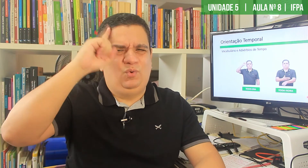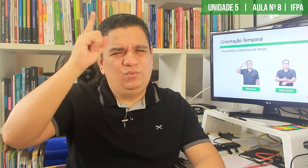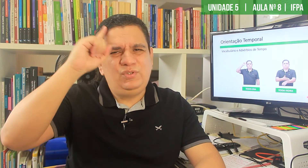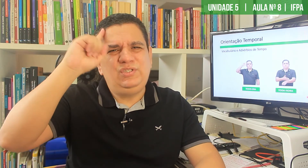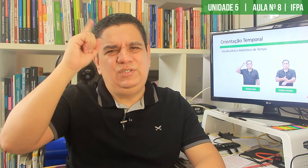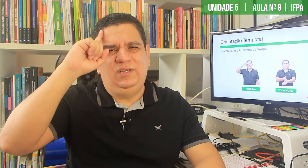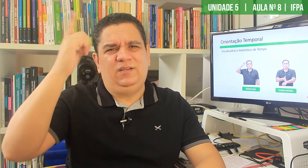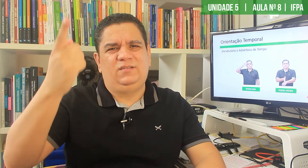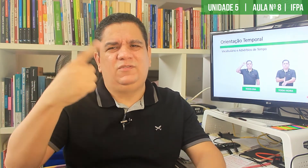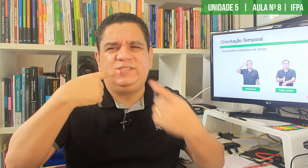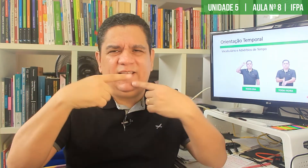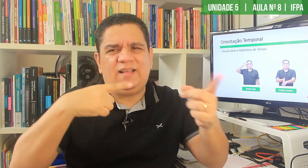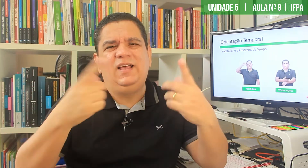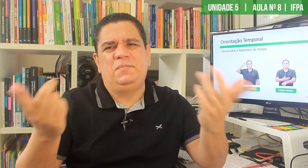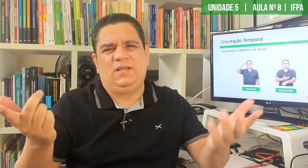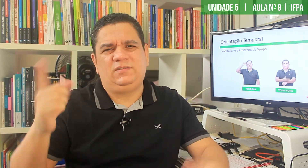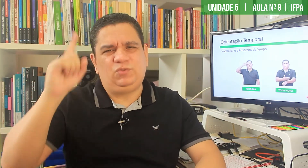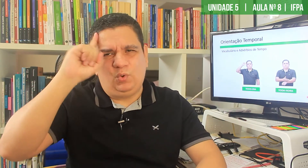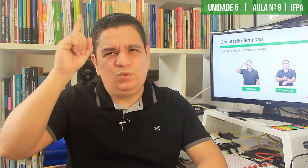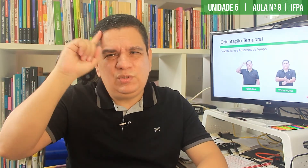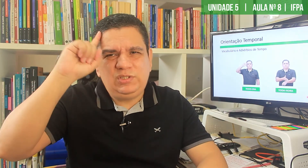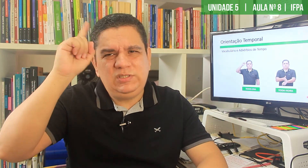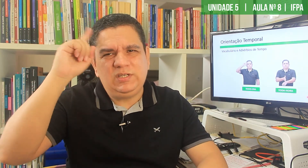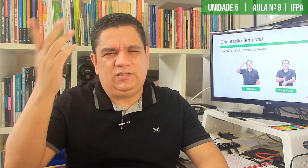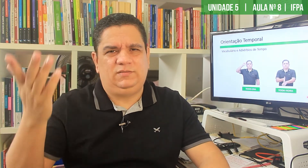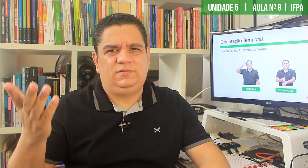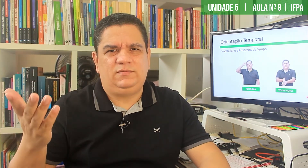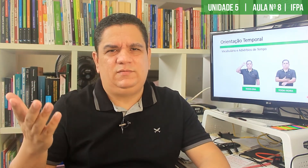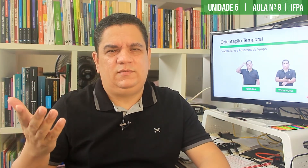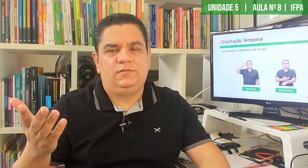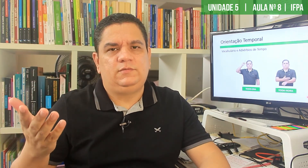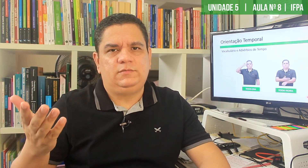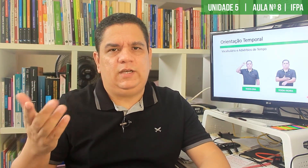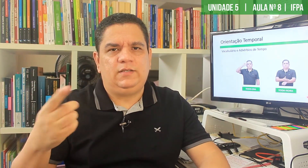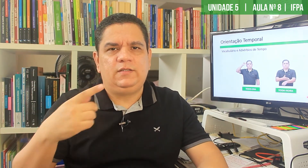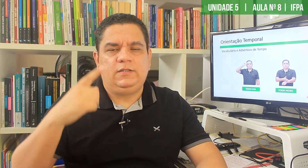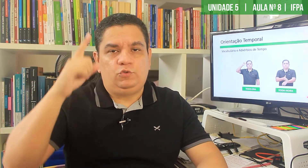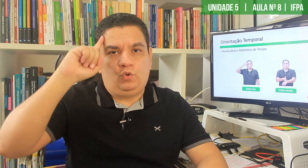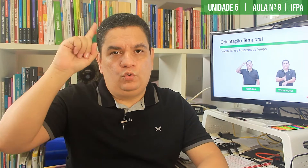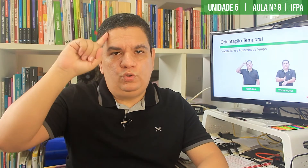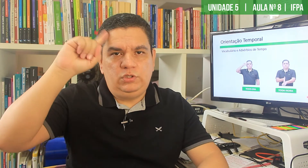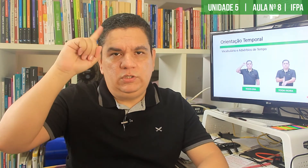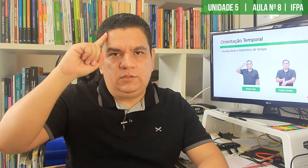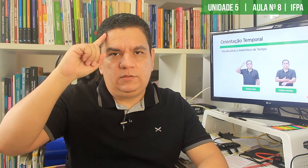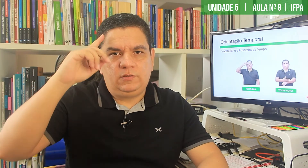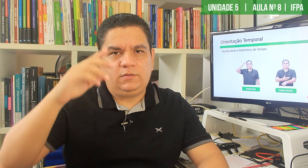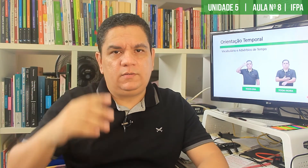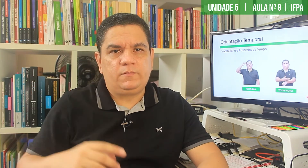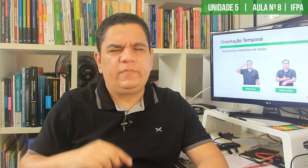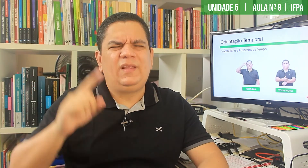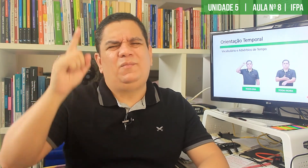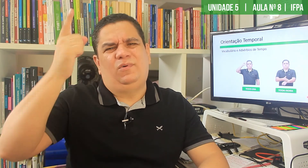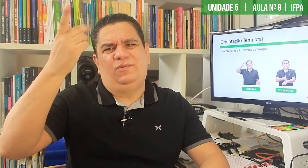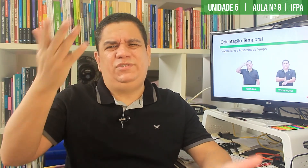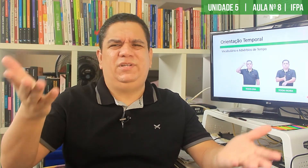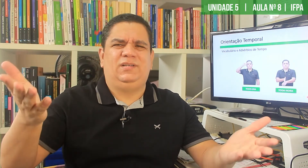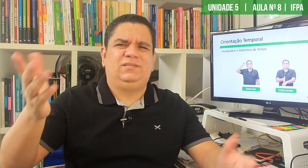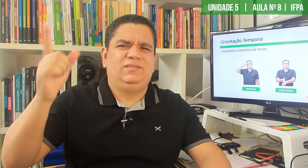todo dia você reclama. Todo dia. Tá? Todo dia. Poxa,